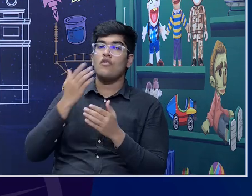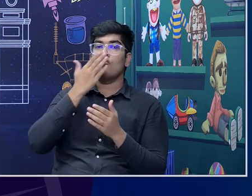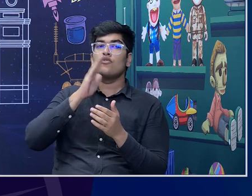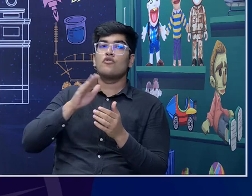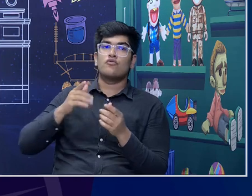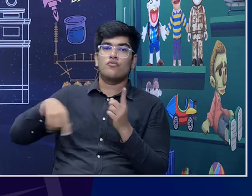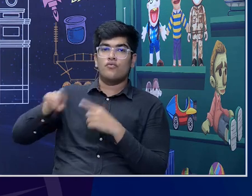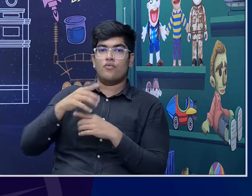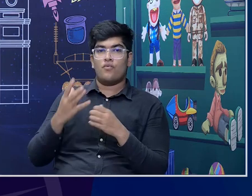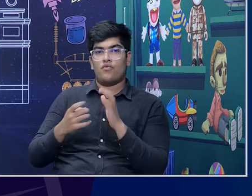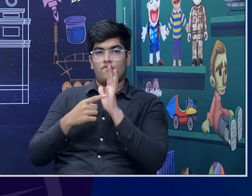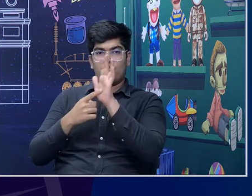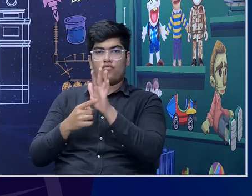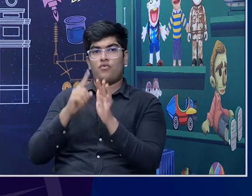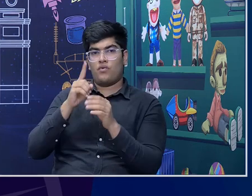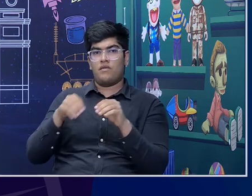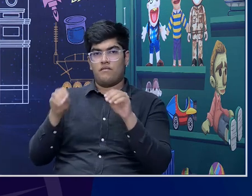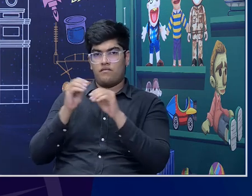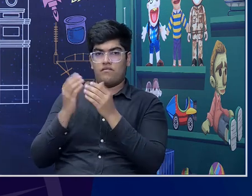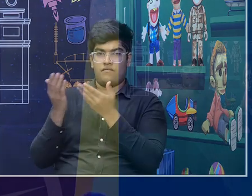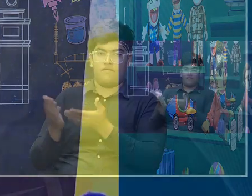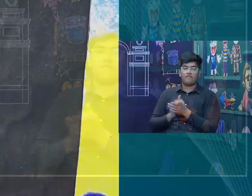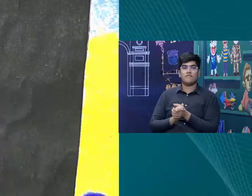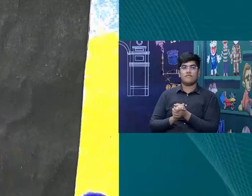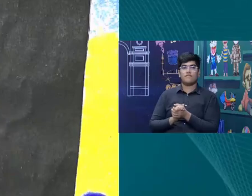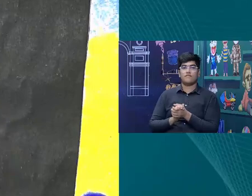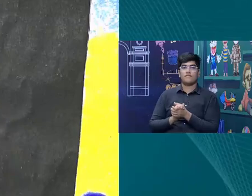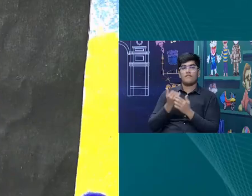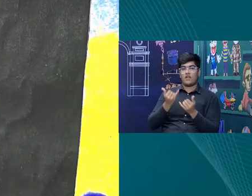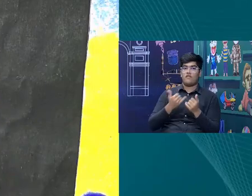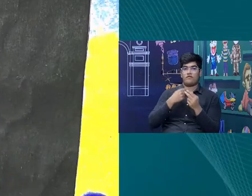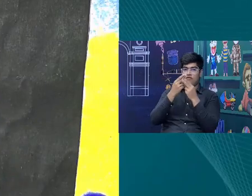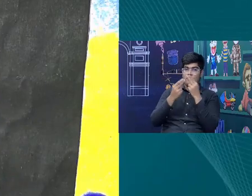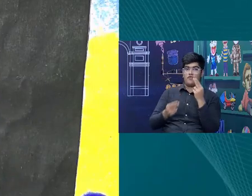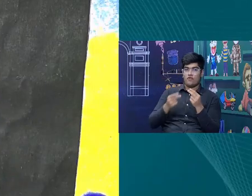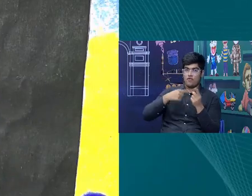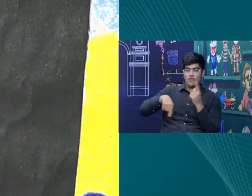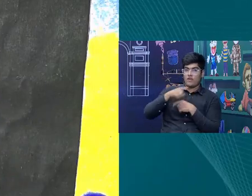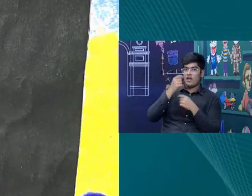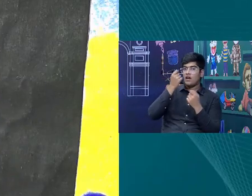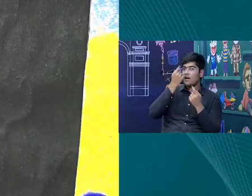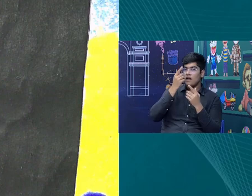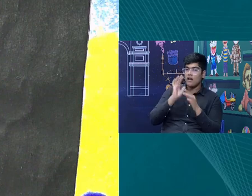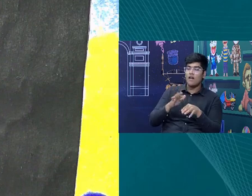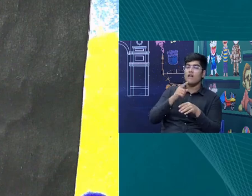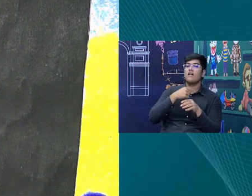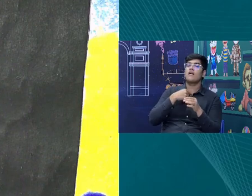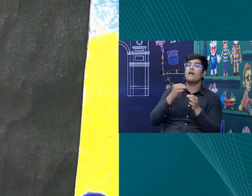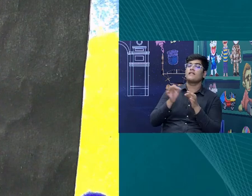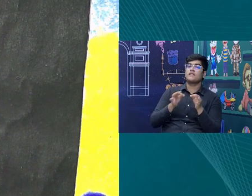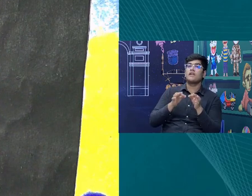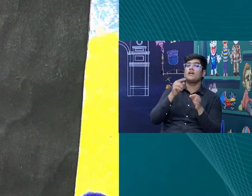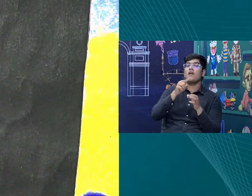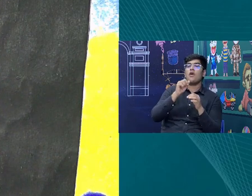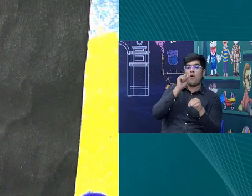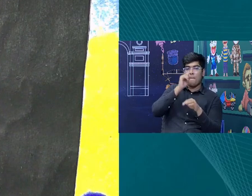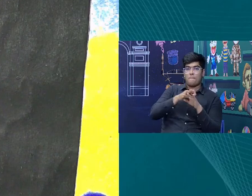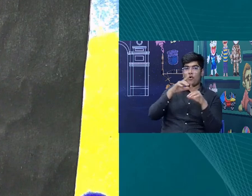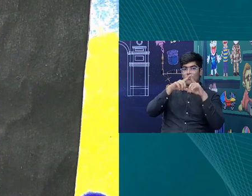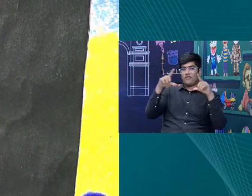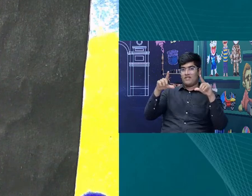को समझ दिखाने के लिए हाँ जिस से बच्चों हमने अभी कहानी तो पूरी करी हम ये कुछ चीज़े दिखा रहे हैं कि हमारे जो postcard हमने